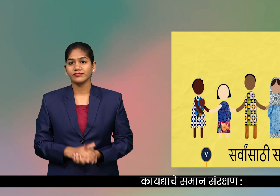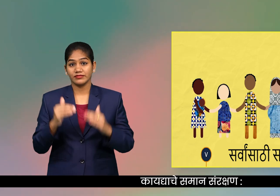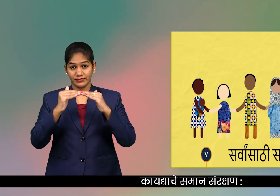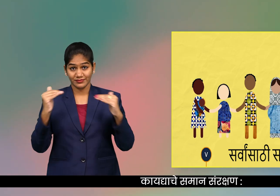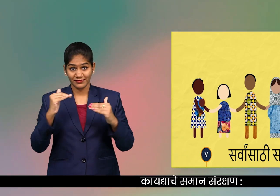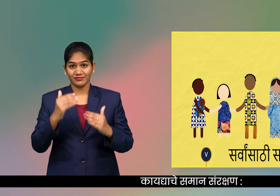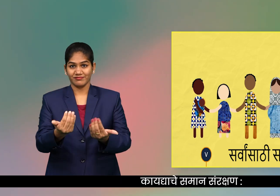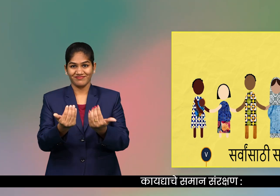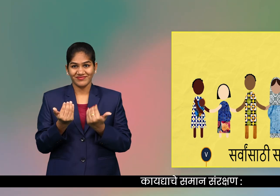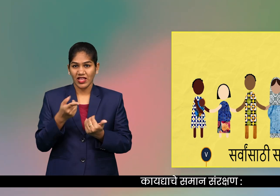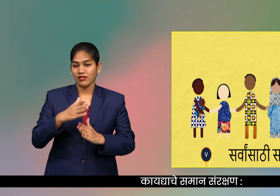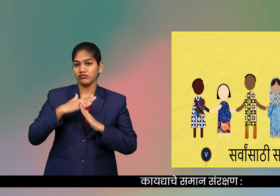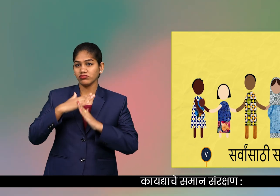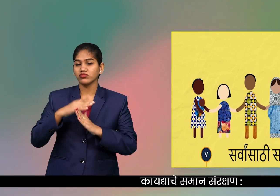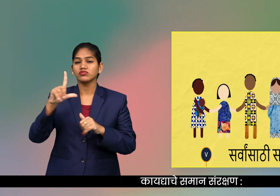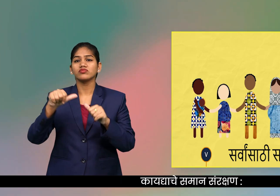कायद्याचे समान संरक्षण